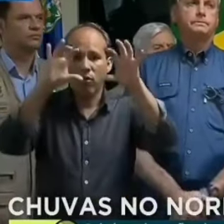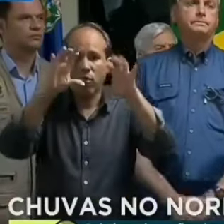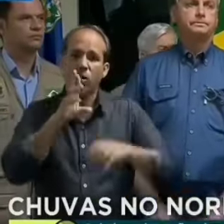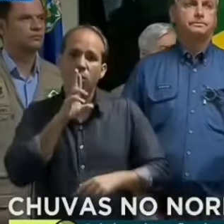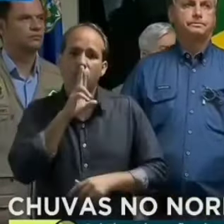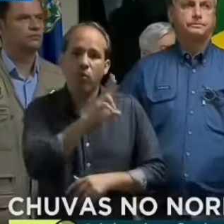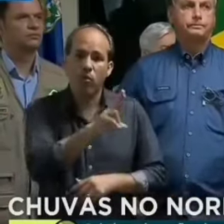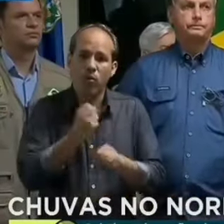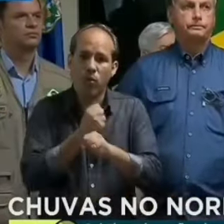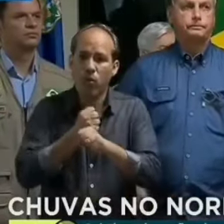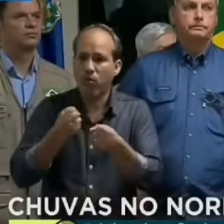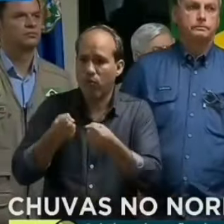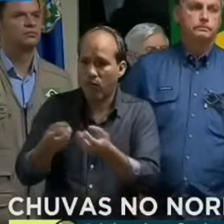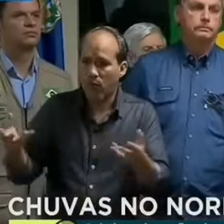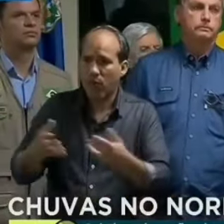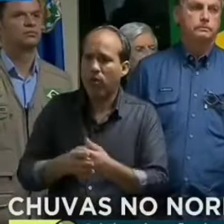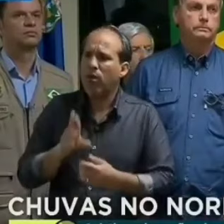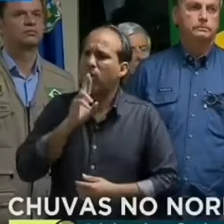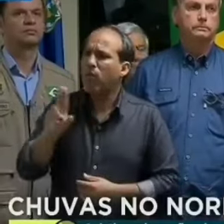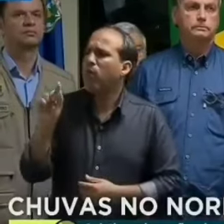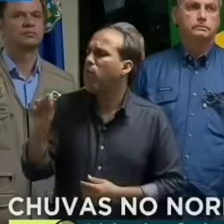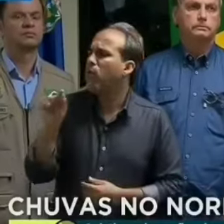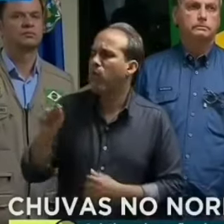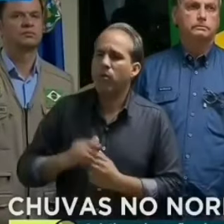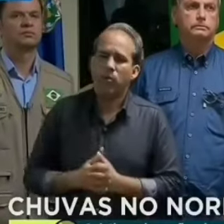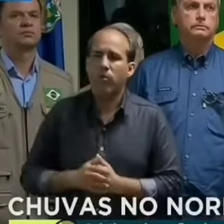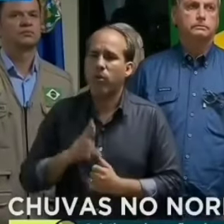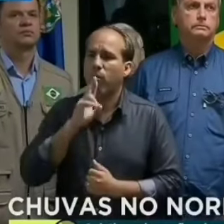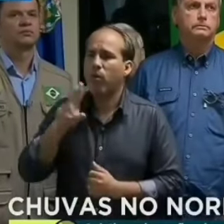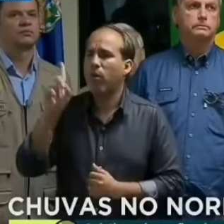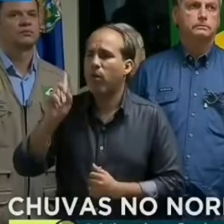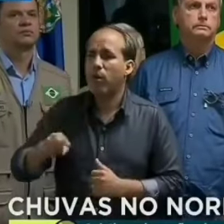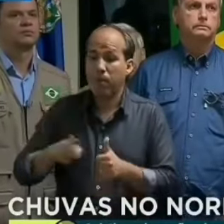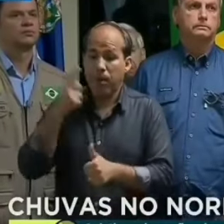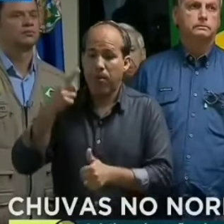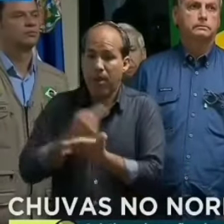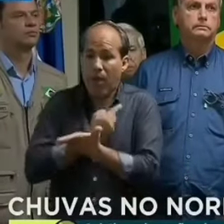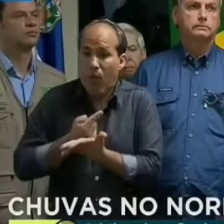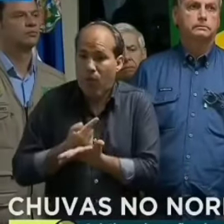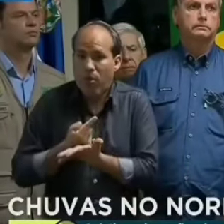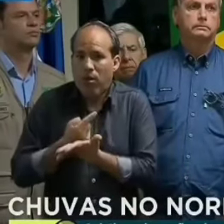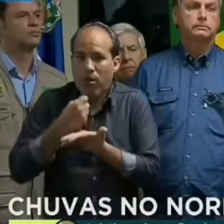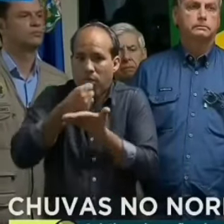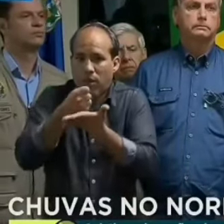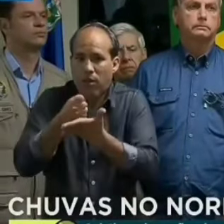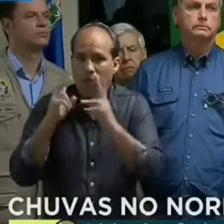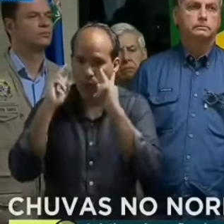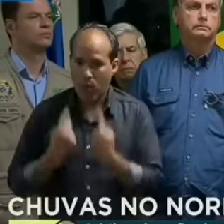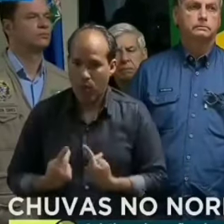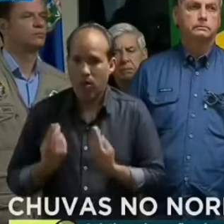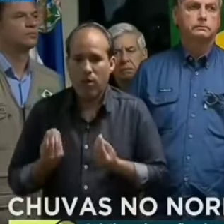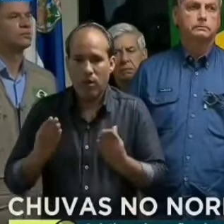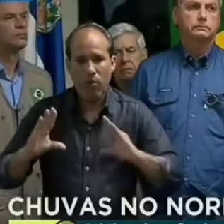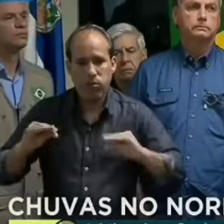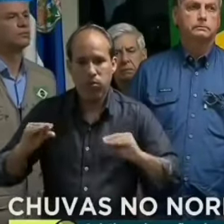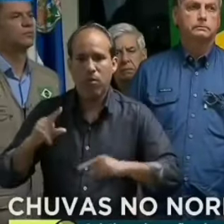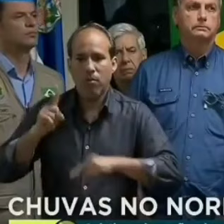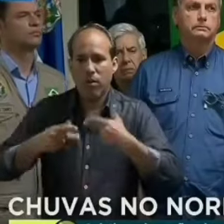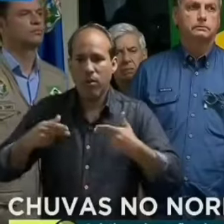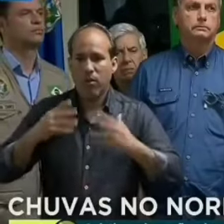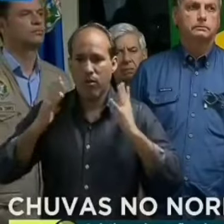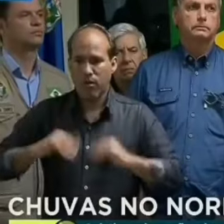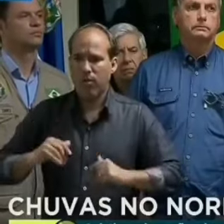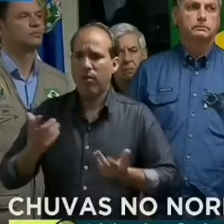resposta e de reconstrução. O que é resposta? Resposta é o que a gente faz no primeiro momento. É assistência humanitária, são colchões, kits de higiene,